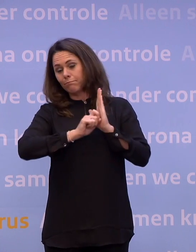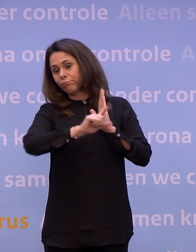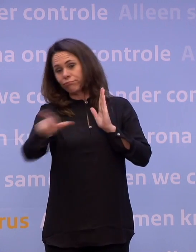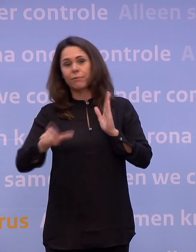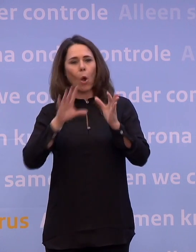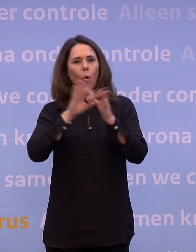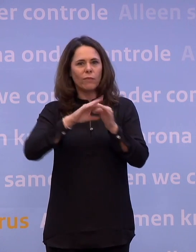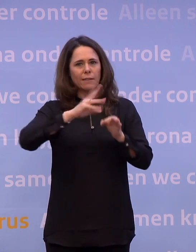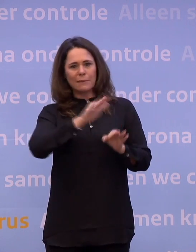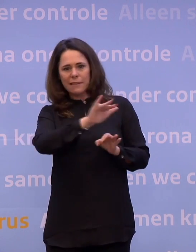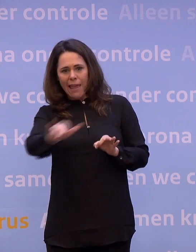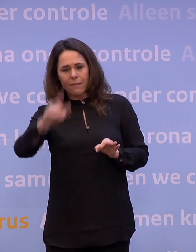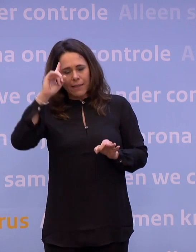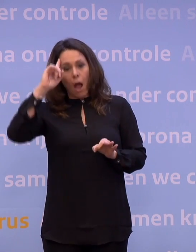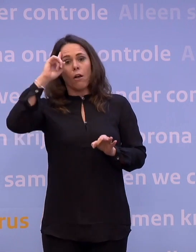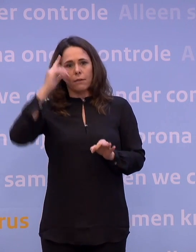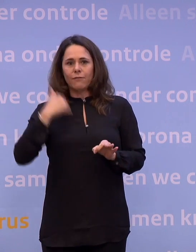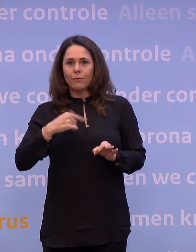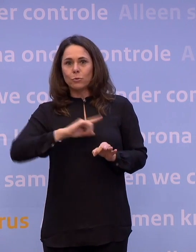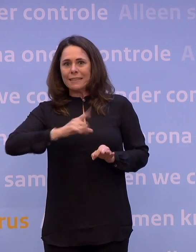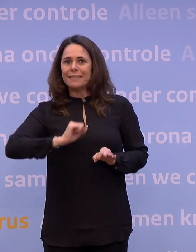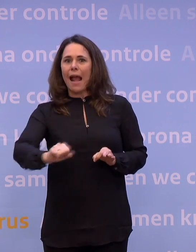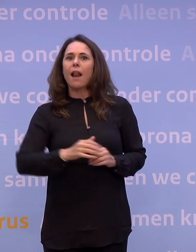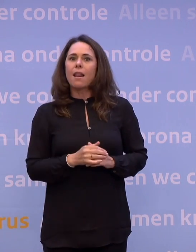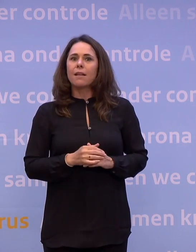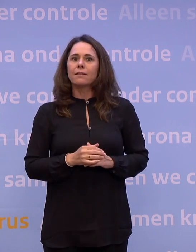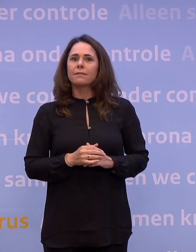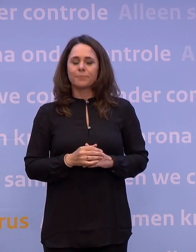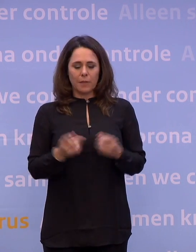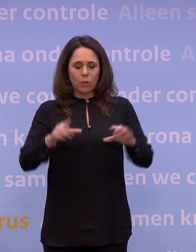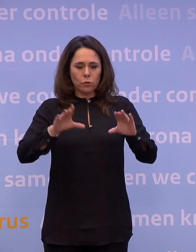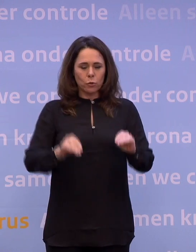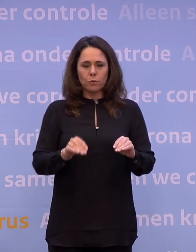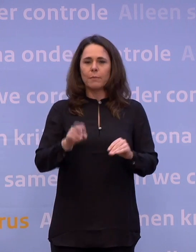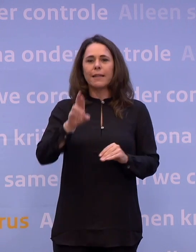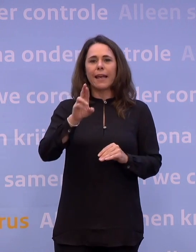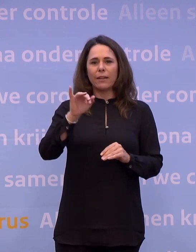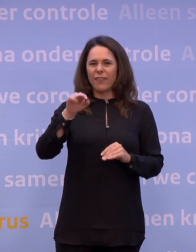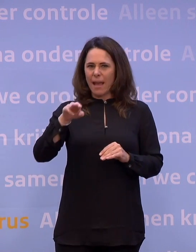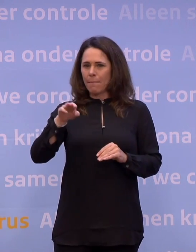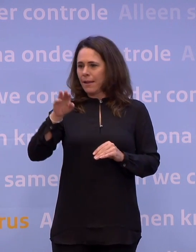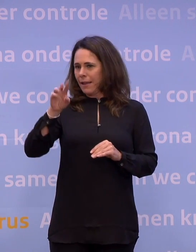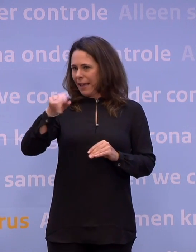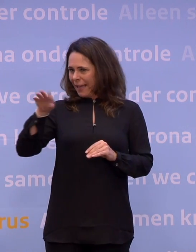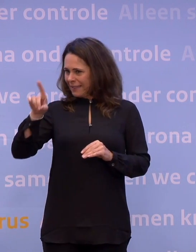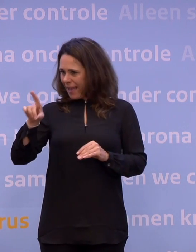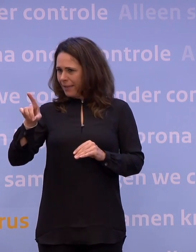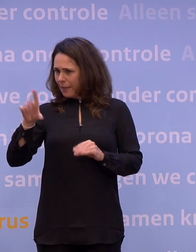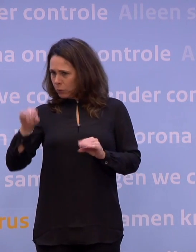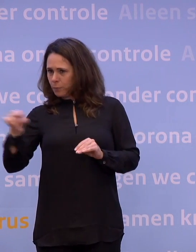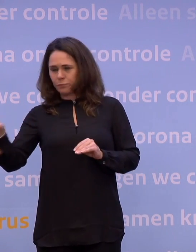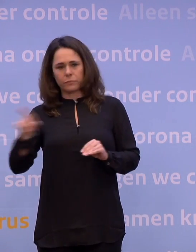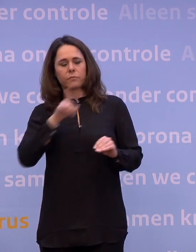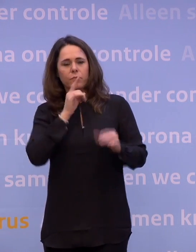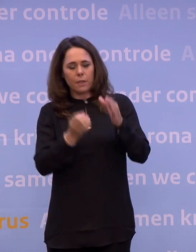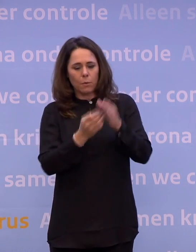Dus het is ook nog eens een keer sneller. En als je dan ook nog eens een keer gaat doen... ...wat we dus nu gaan onderzoeken met RIVM en GGD... ...dat we diegenen die via het bron- en contactonderzoek in beeld